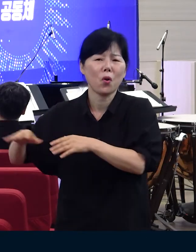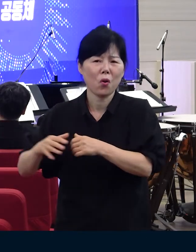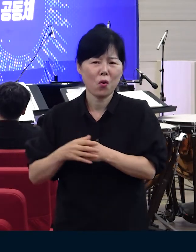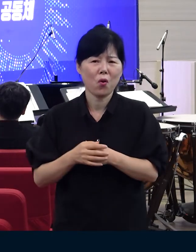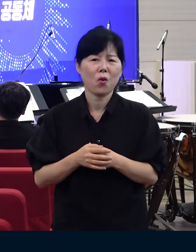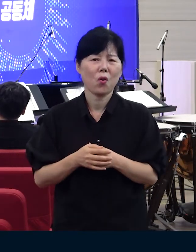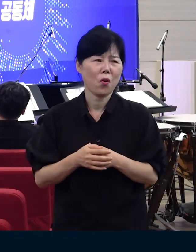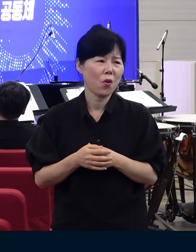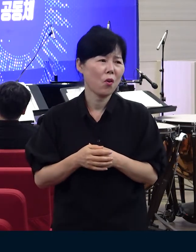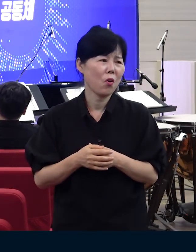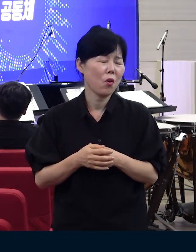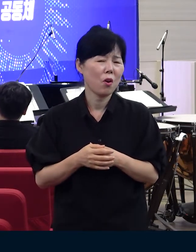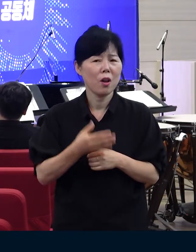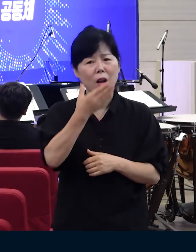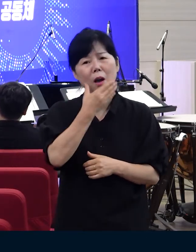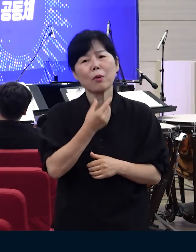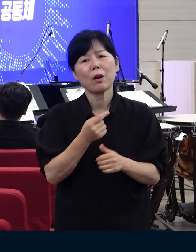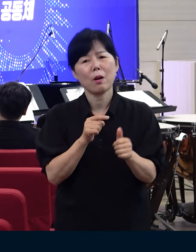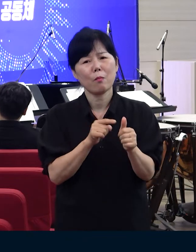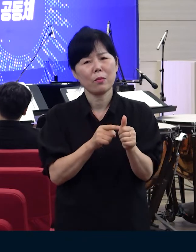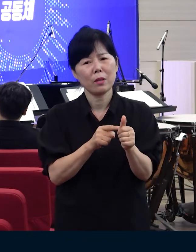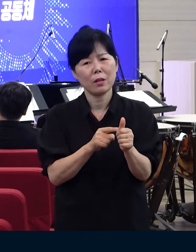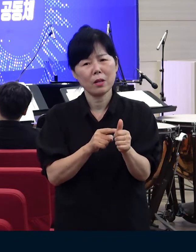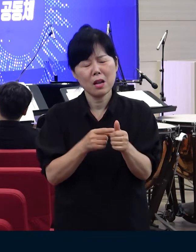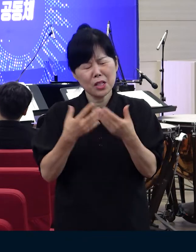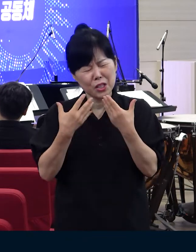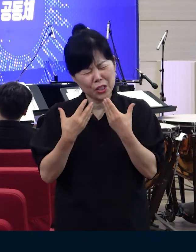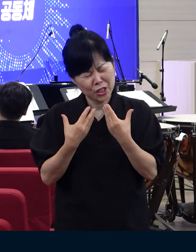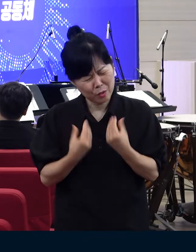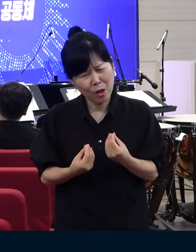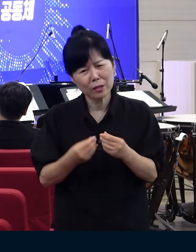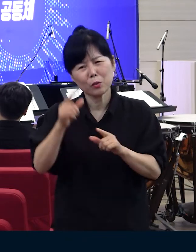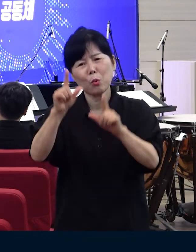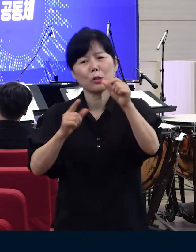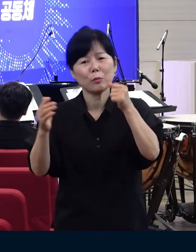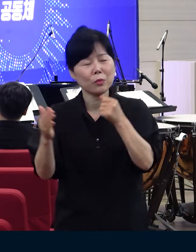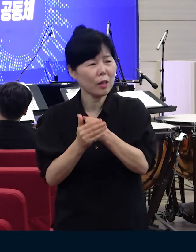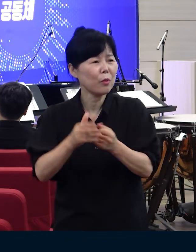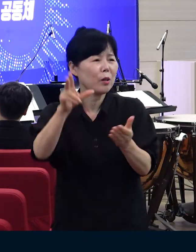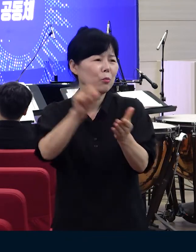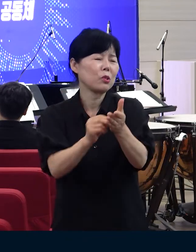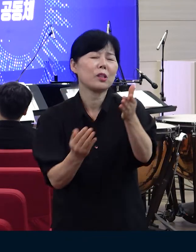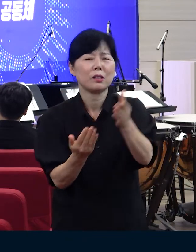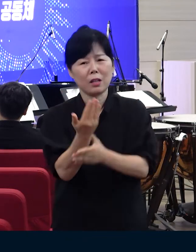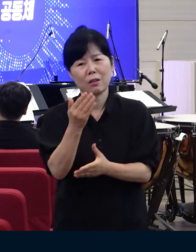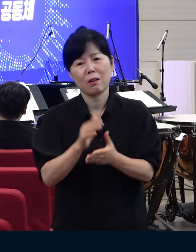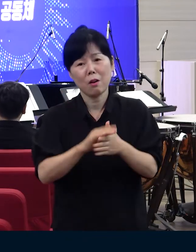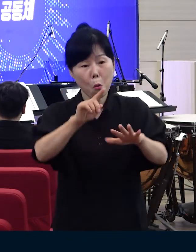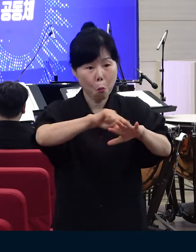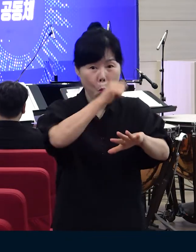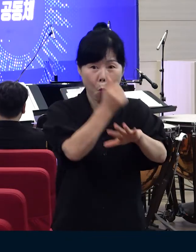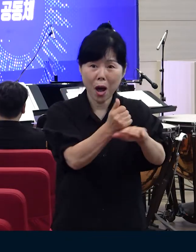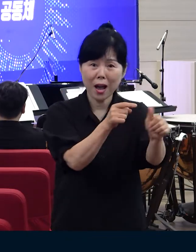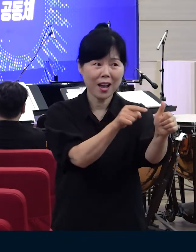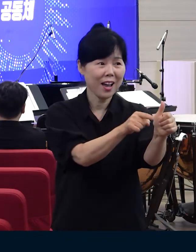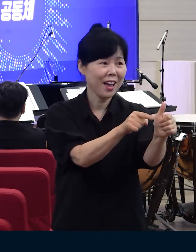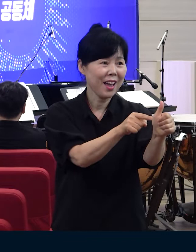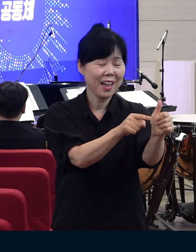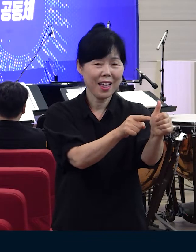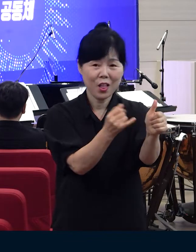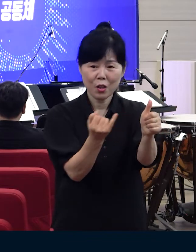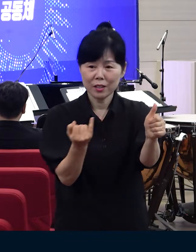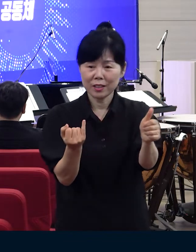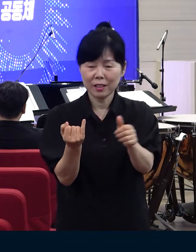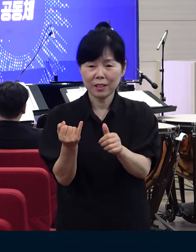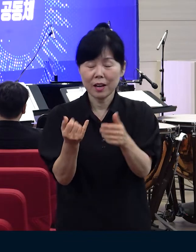결국 이런 아브라함의 실망스러운 모습은요, 일을 크게 만들었습니다. 바로가 그 사례의